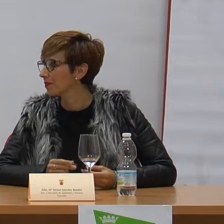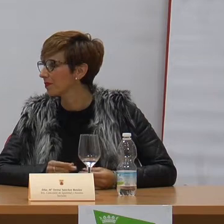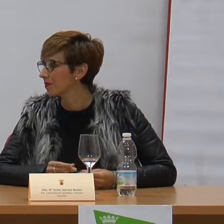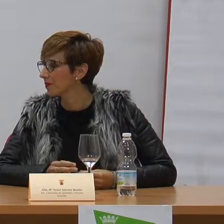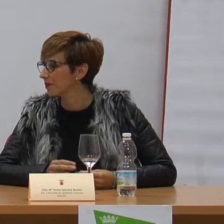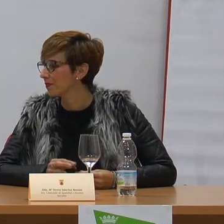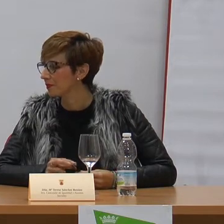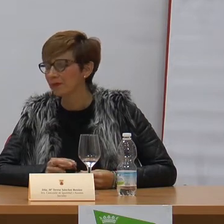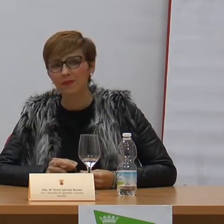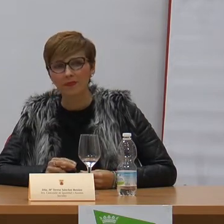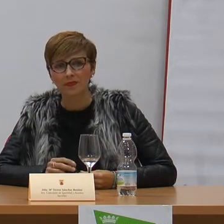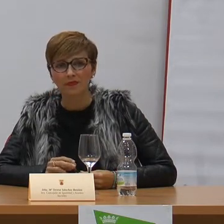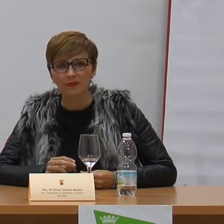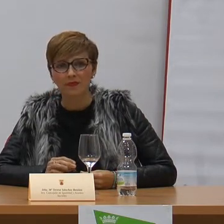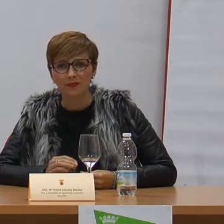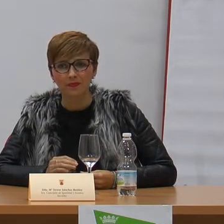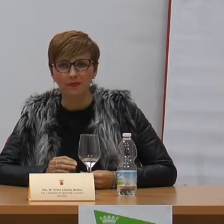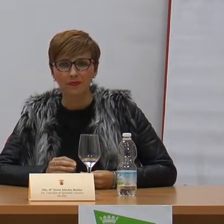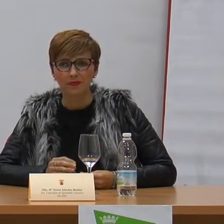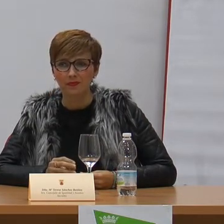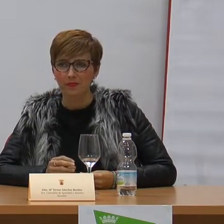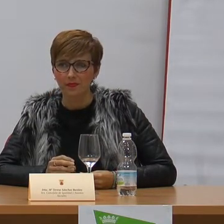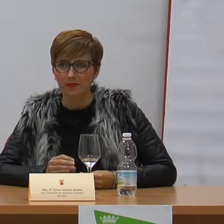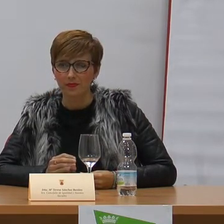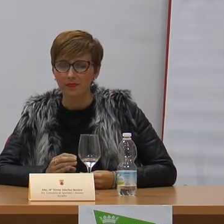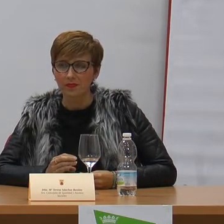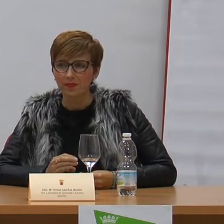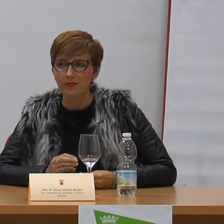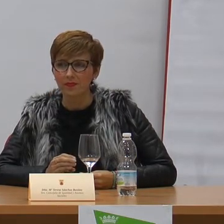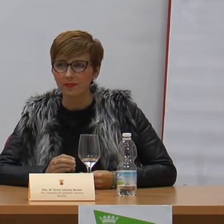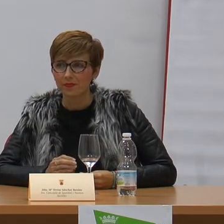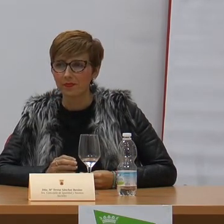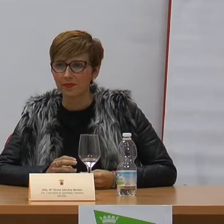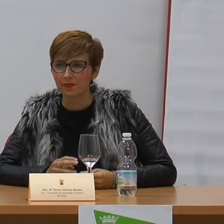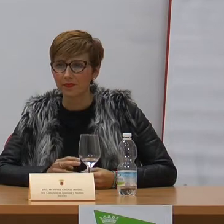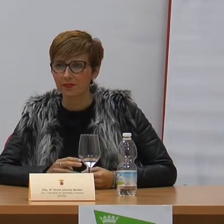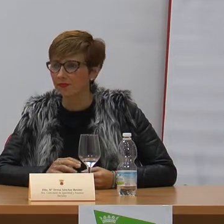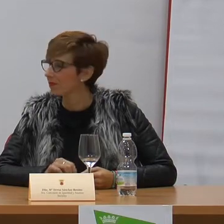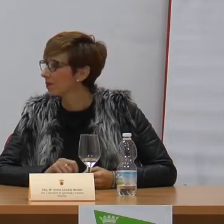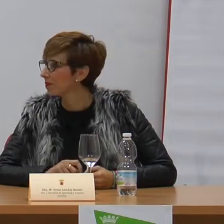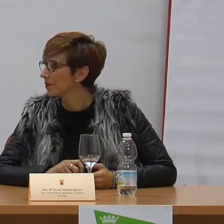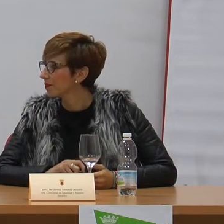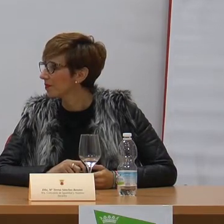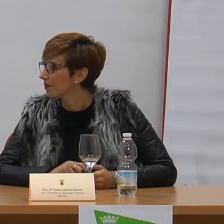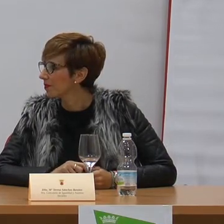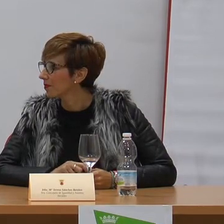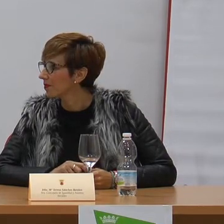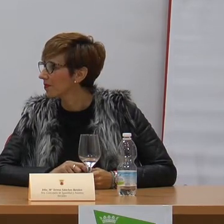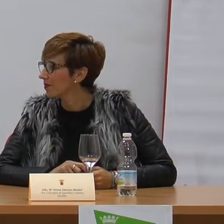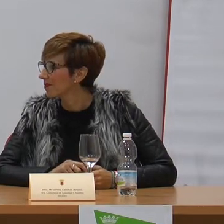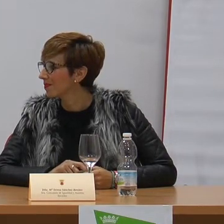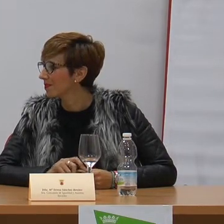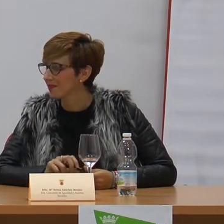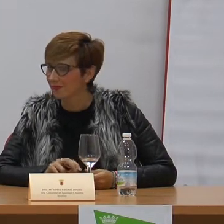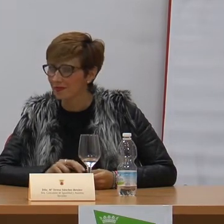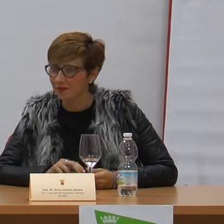obligaciones que van acompañadas de obligaciones económicas en derecho o en actuación. Y espero que eso sea así. Seguro. Y yo concluyo dando